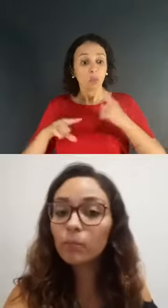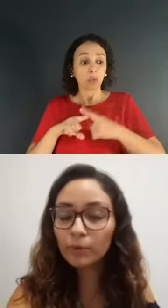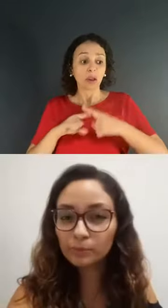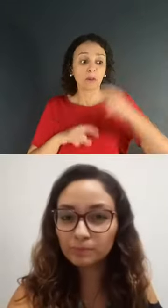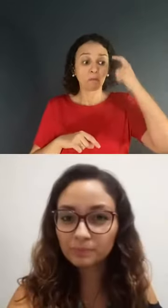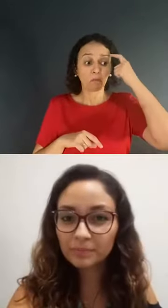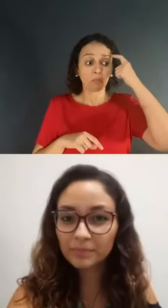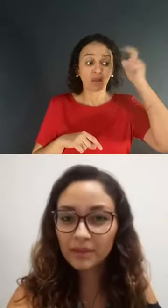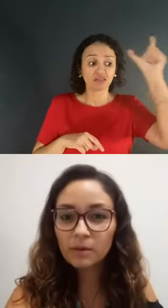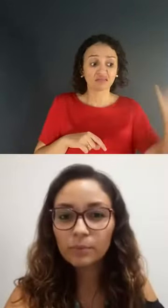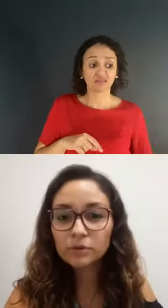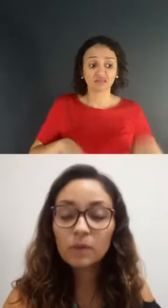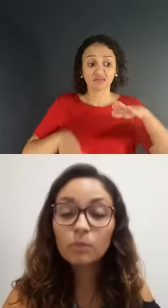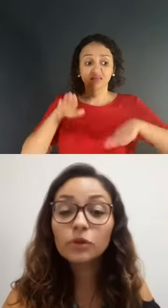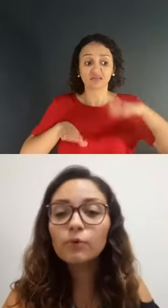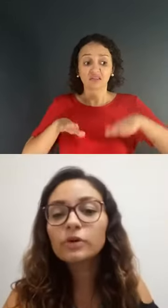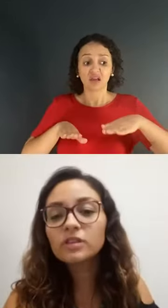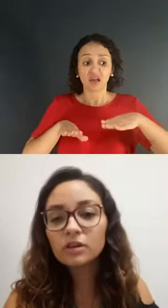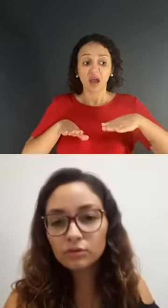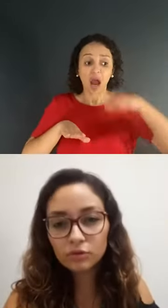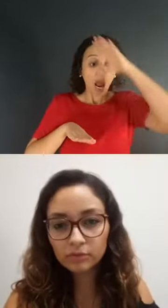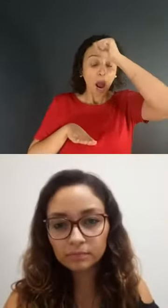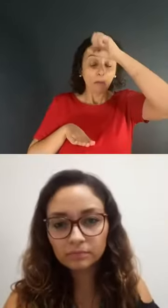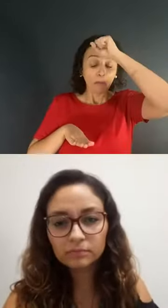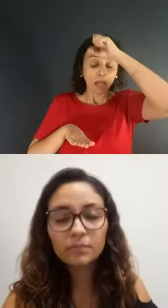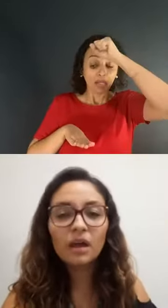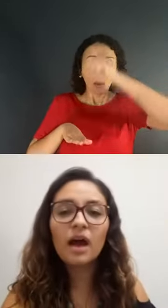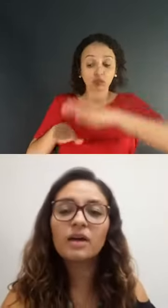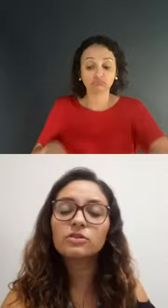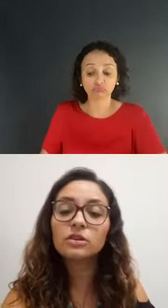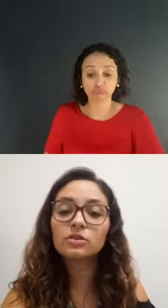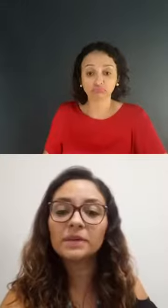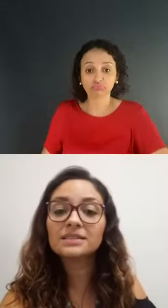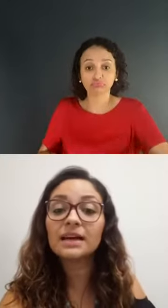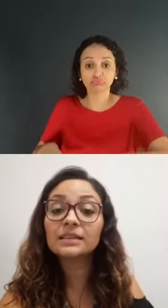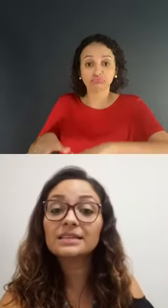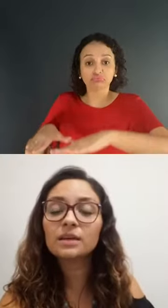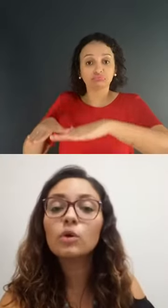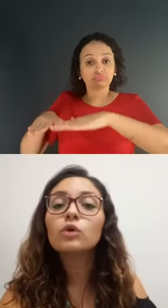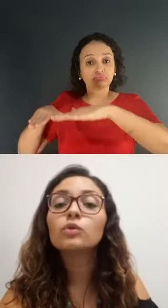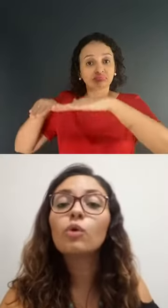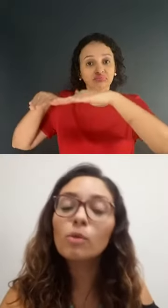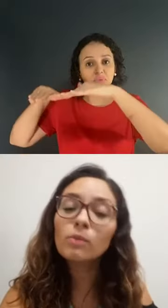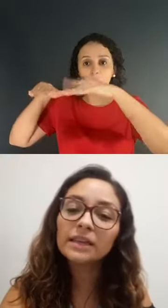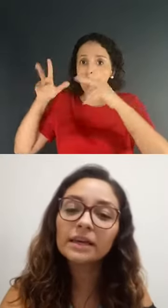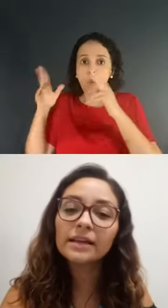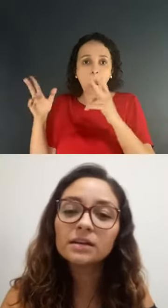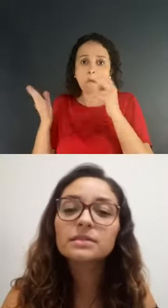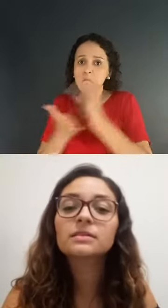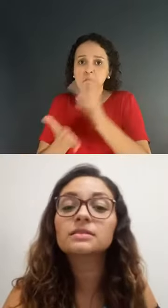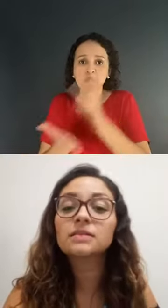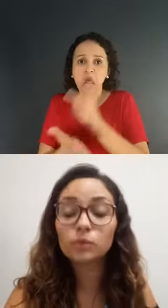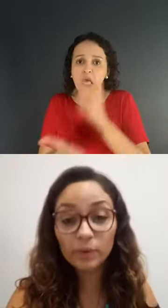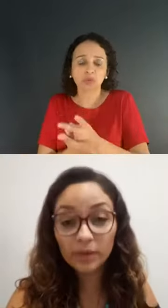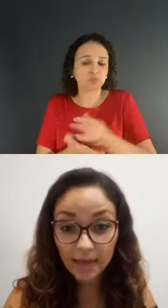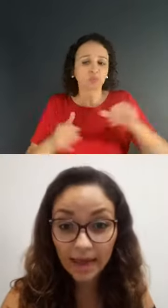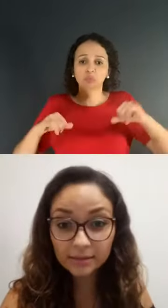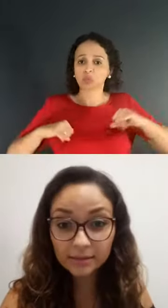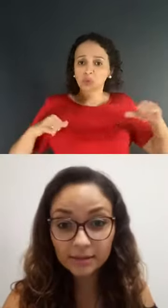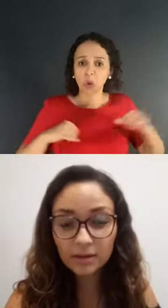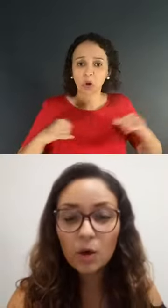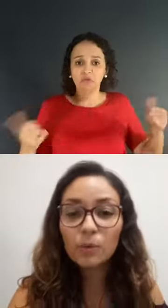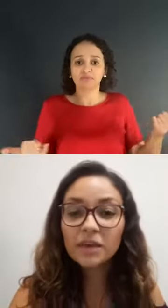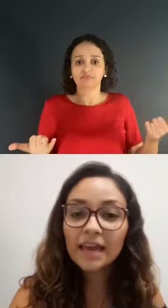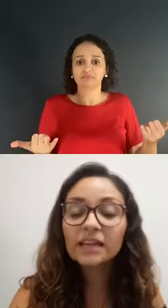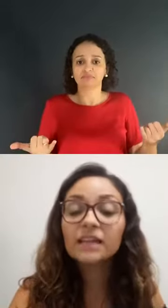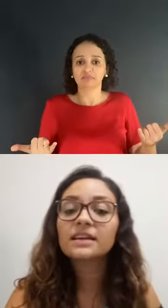por amor. Por isso que é muito importante a gente prestar atenção no como aquela criança está sendo